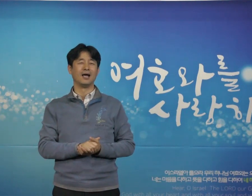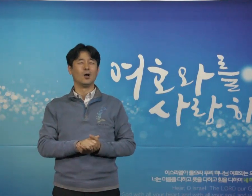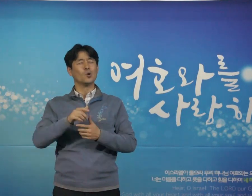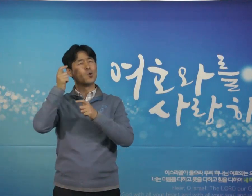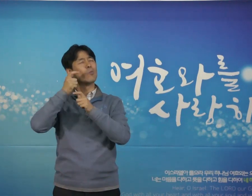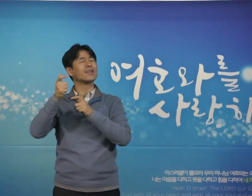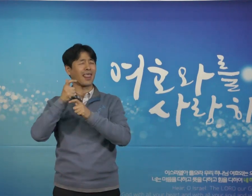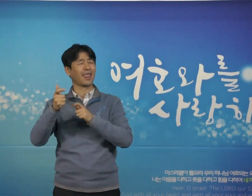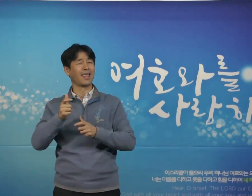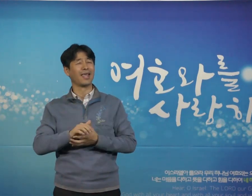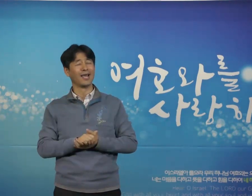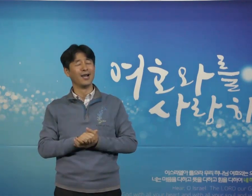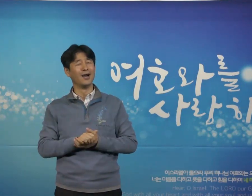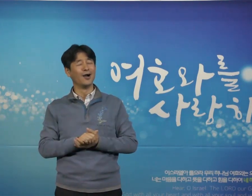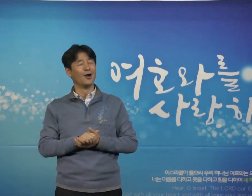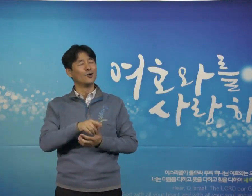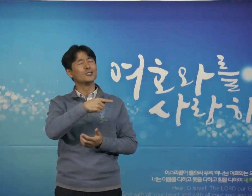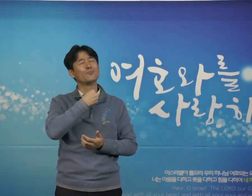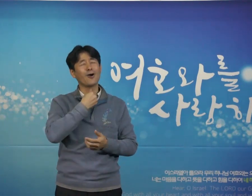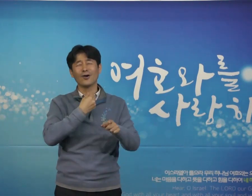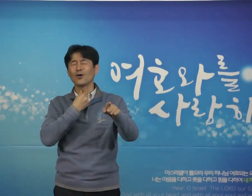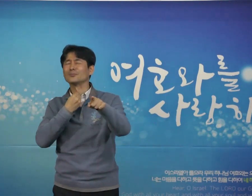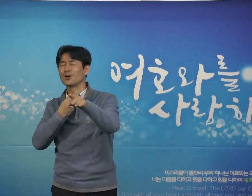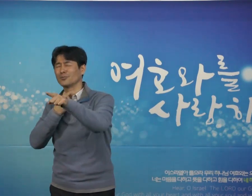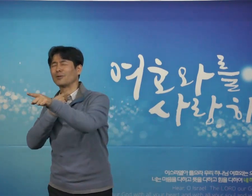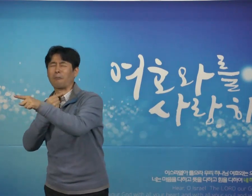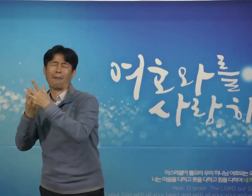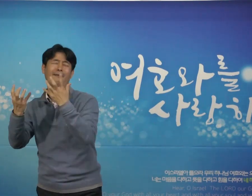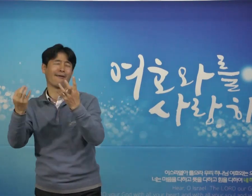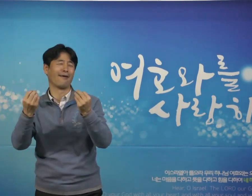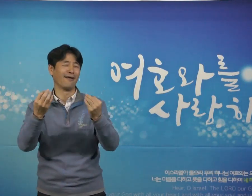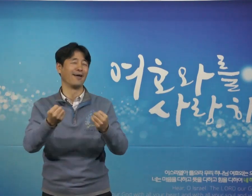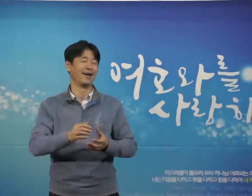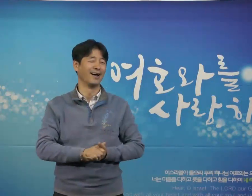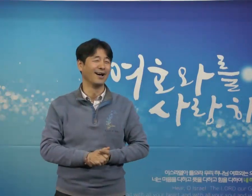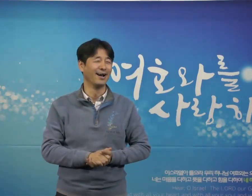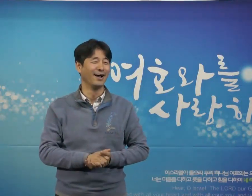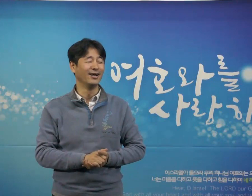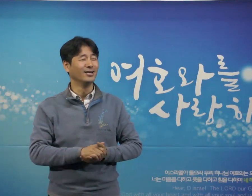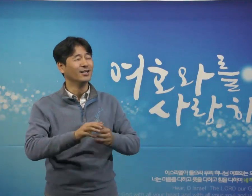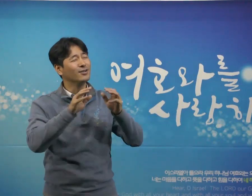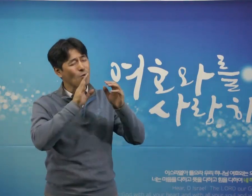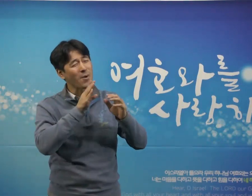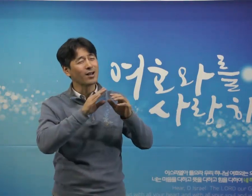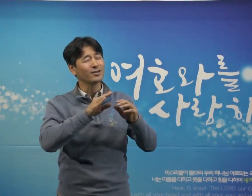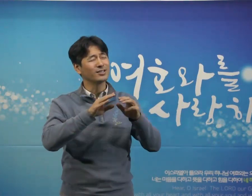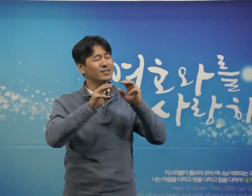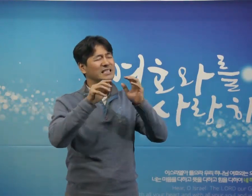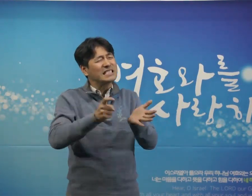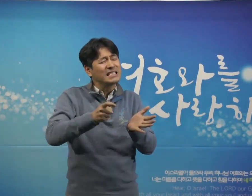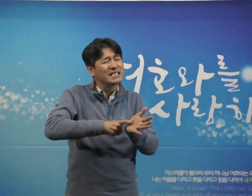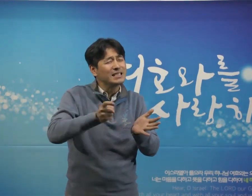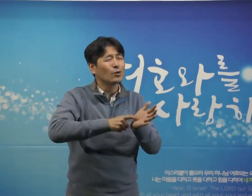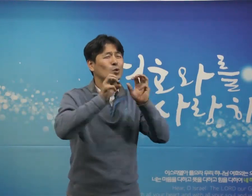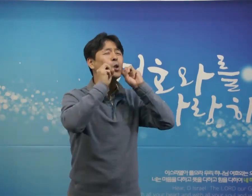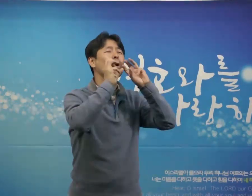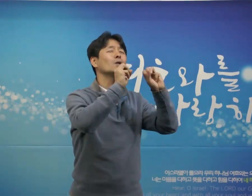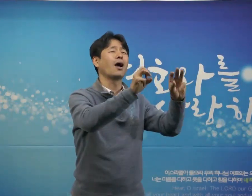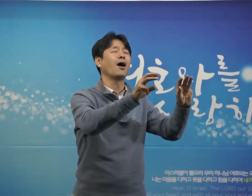사이서브가 해야 할 일들, 비전들이 많이 있습니다. 이것도 하고 싶고 저것도 하고 싶고 많은 걸 하고 싶습니다.